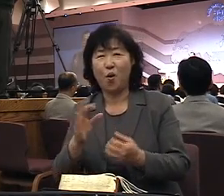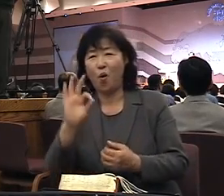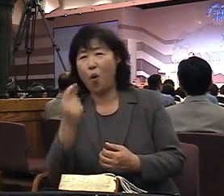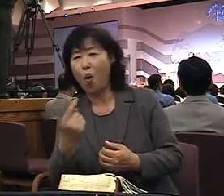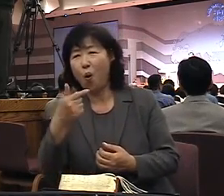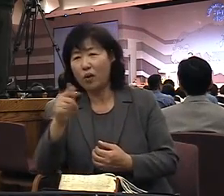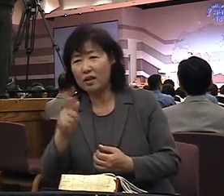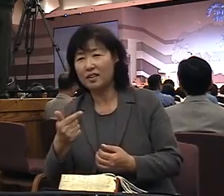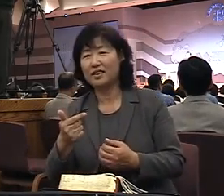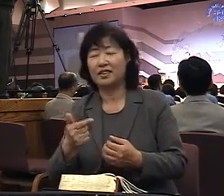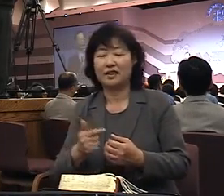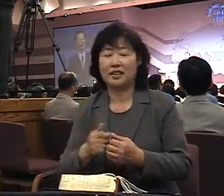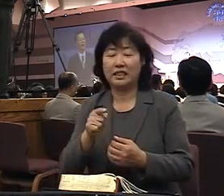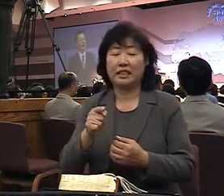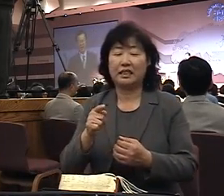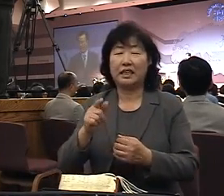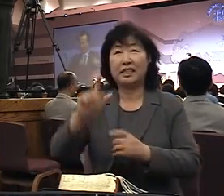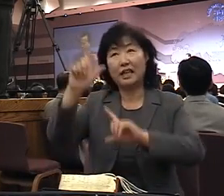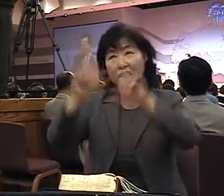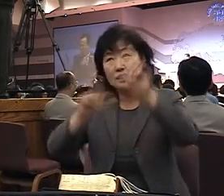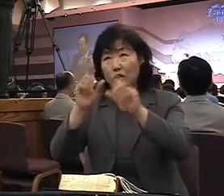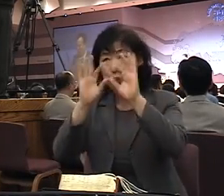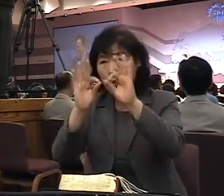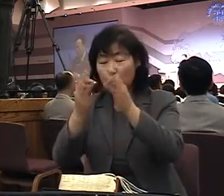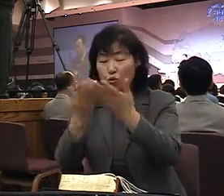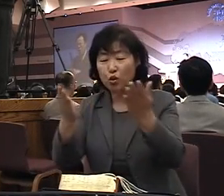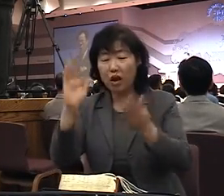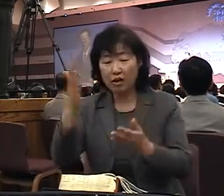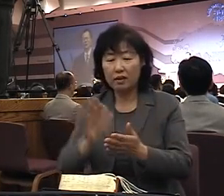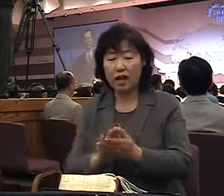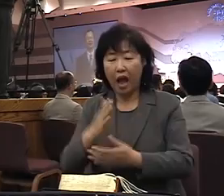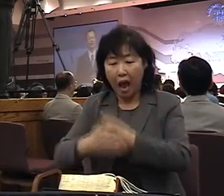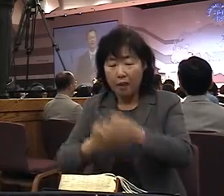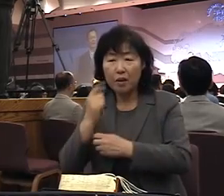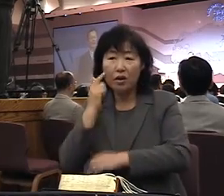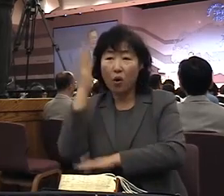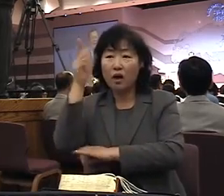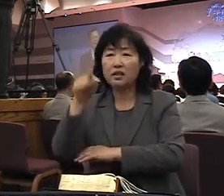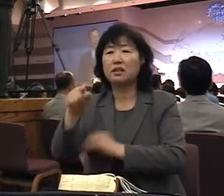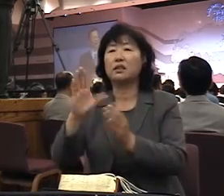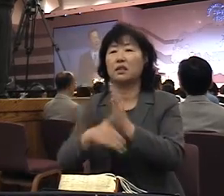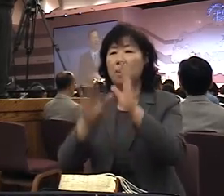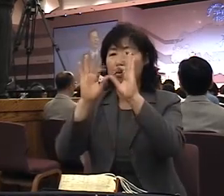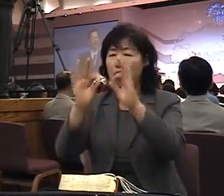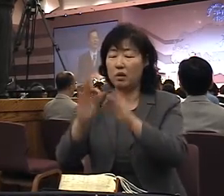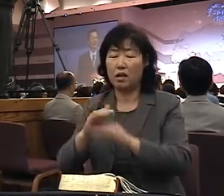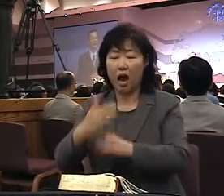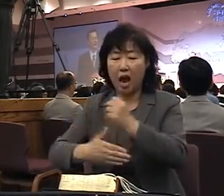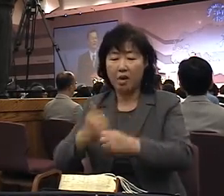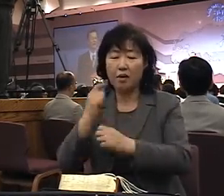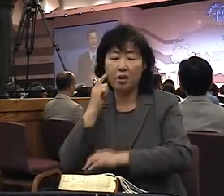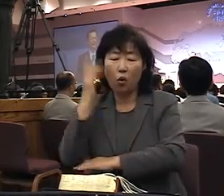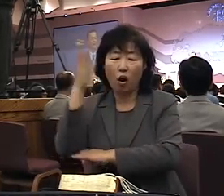그때 상징적으로 보였어야 하는데 하나님의 영광을 그때 보였어야 되는데 그 하나님의 영광을